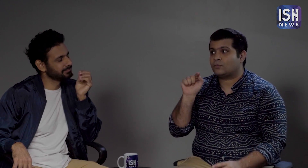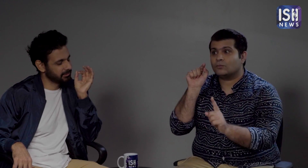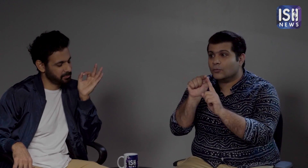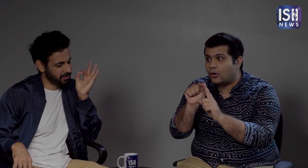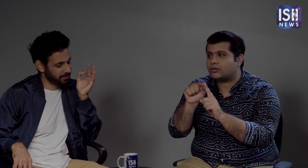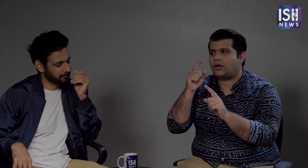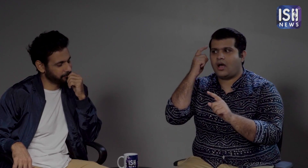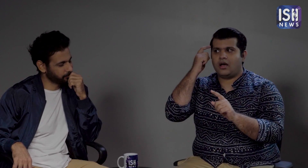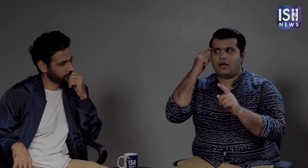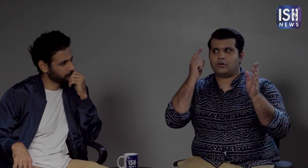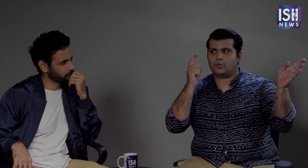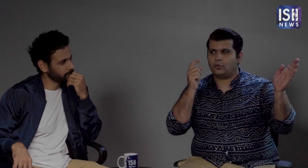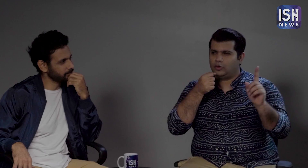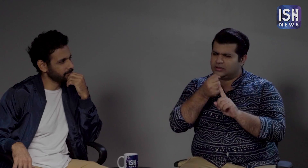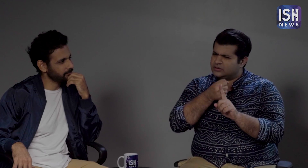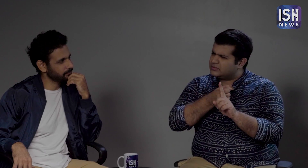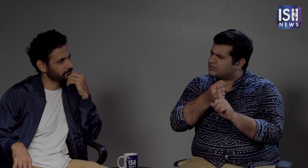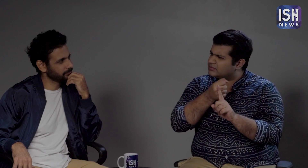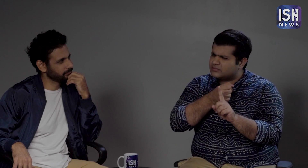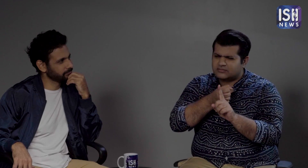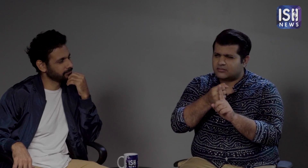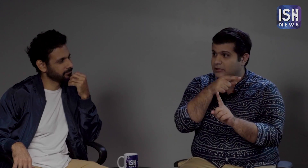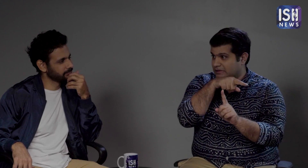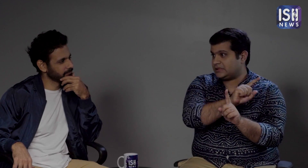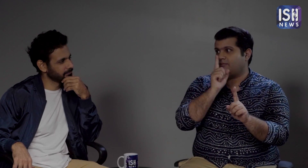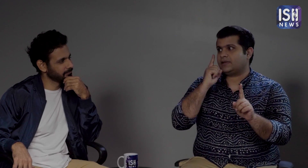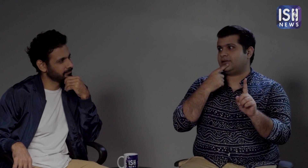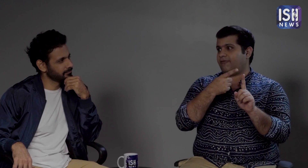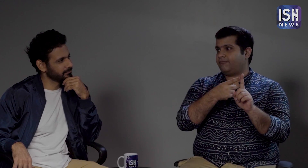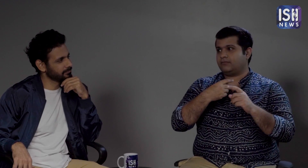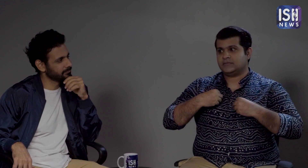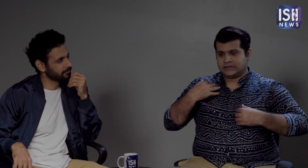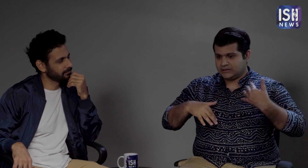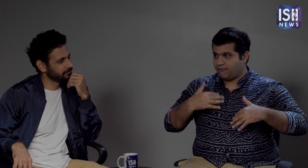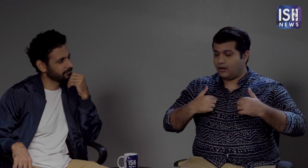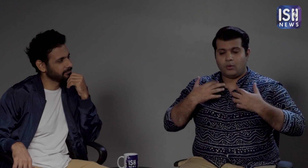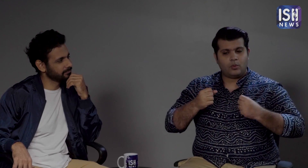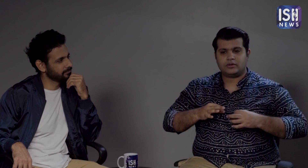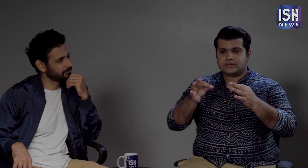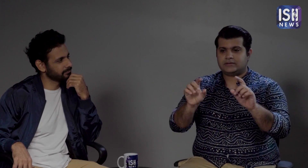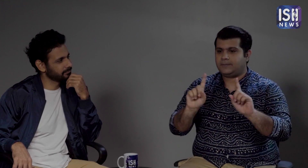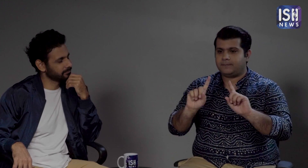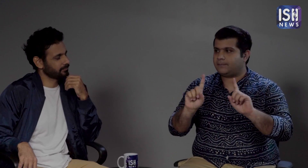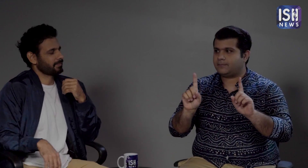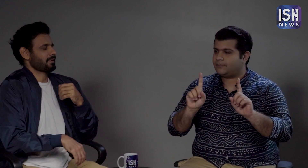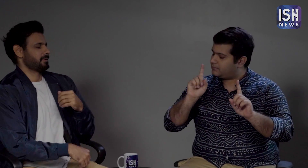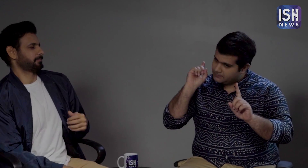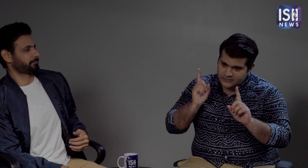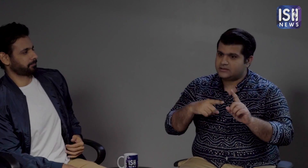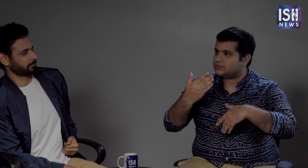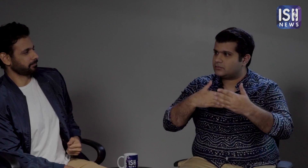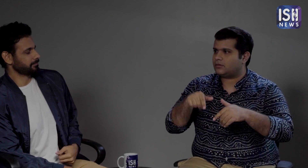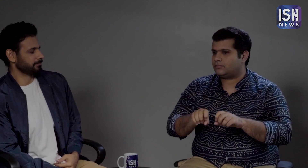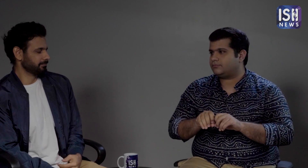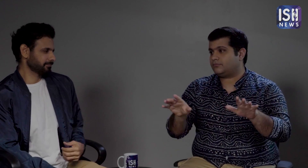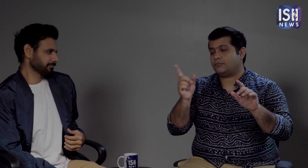डू दिस। ये मिस्टर आलोक केजरीवाल की वजह से हुआ है, बिकॉज वो खुद डेफ है, उन्होंने इतने प्रॉब्लम्स